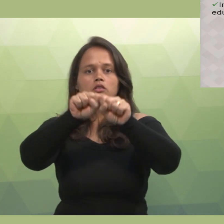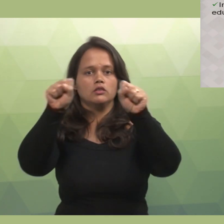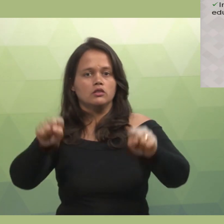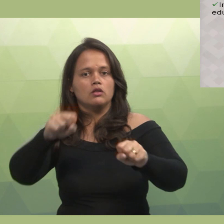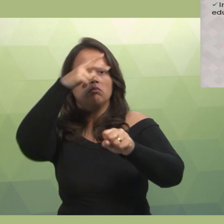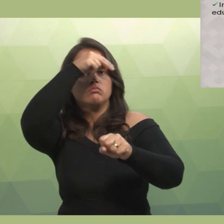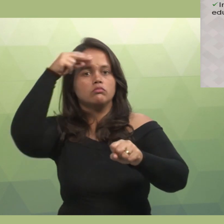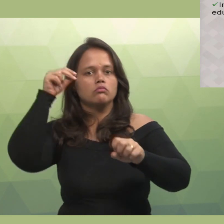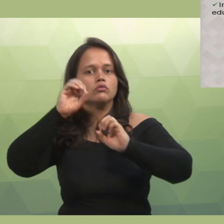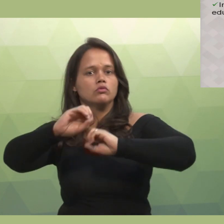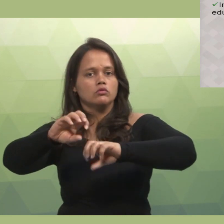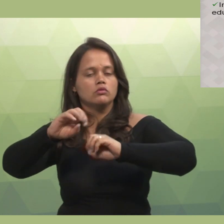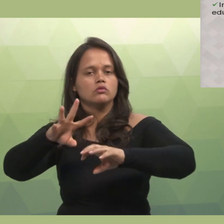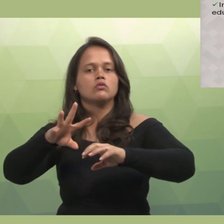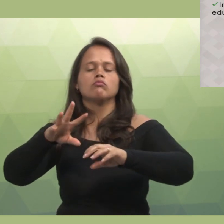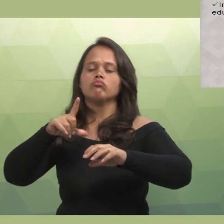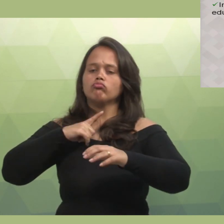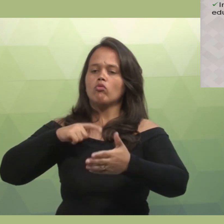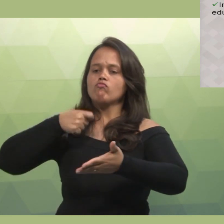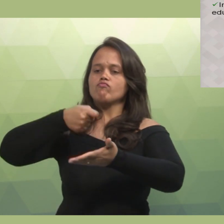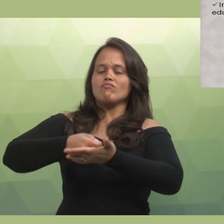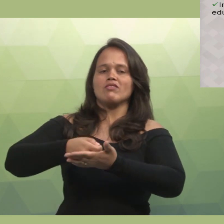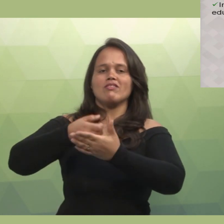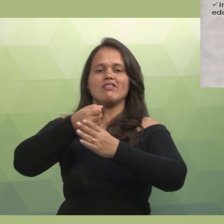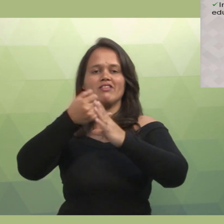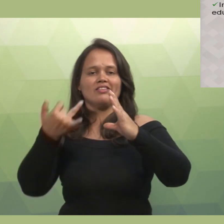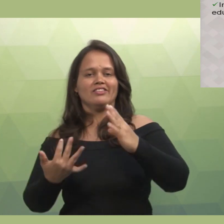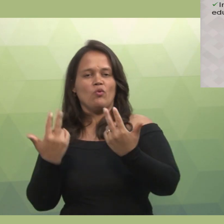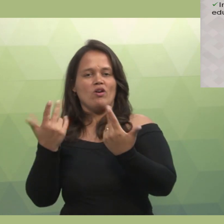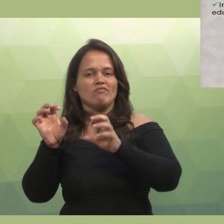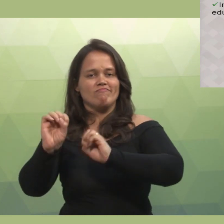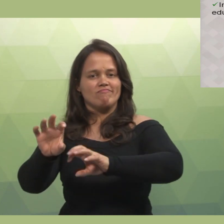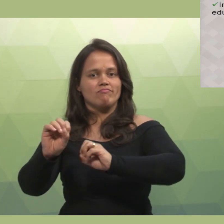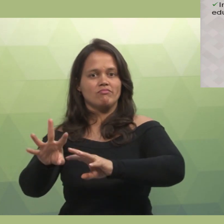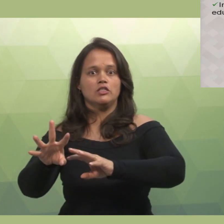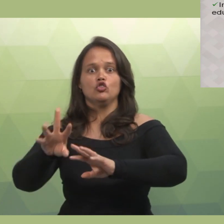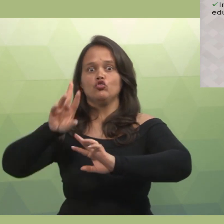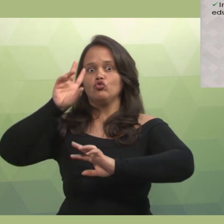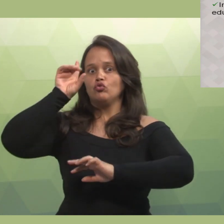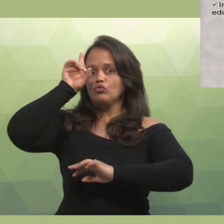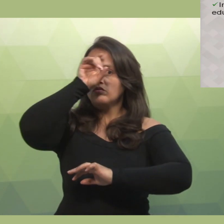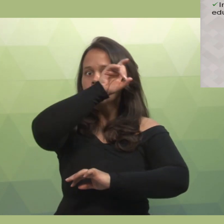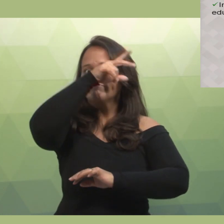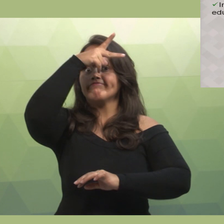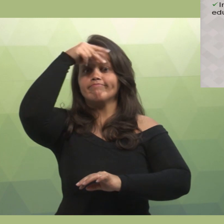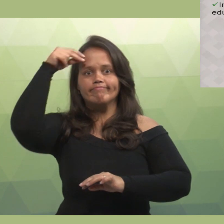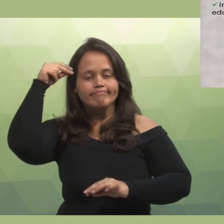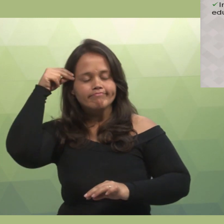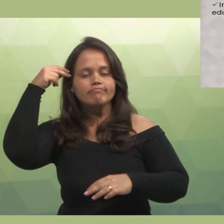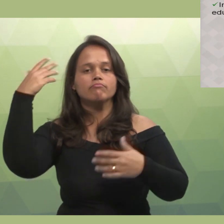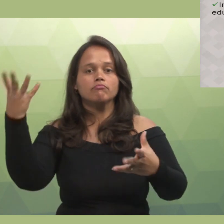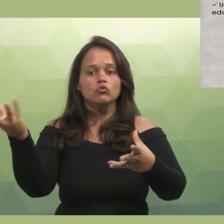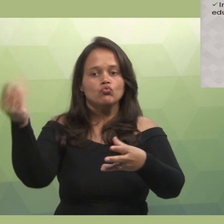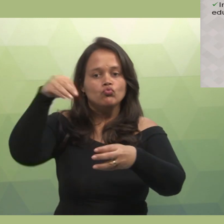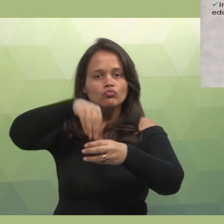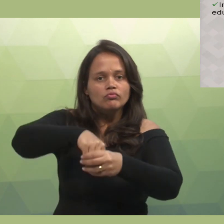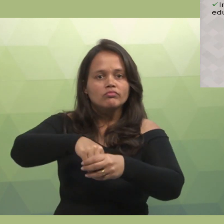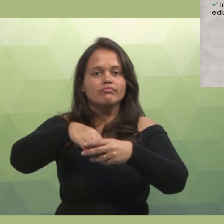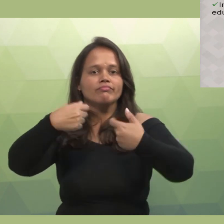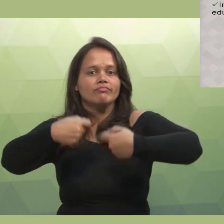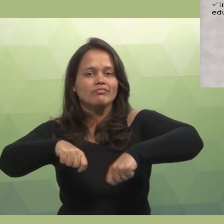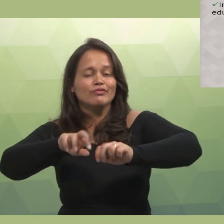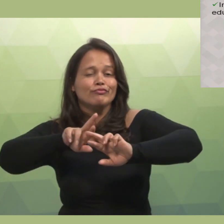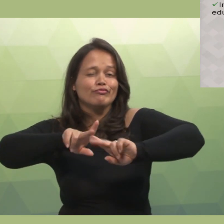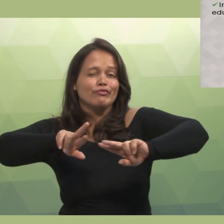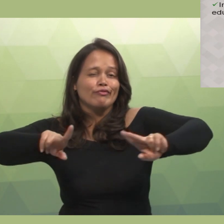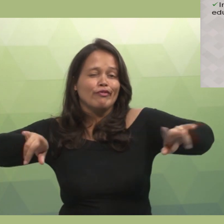ensino, conferindo-lhes um caráter educacional, não tem sido uma tarefa fácil para as prefeituras. Fazer essa integração envolve